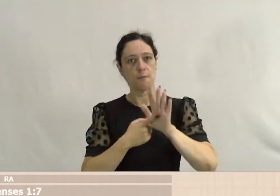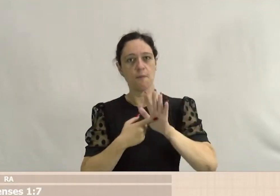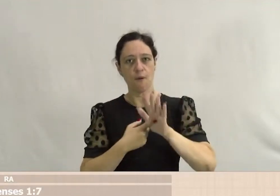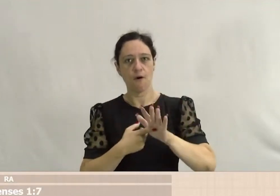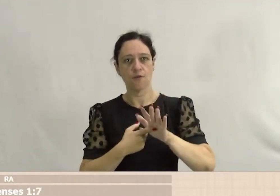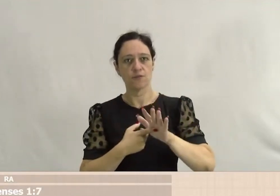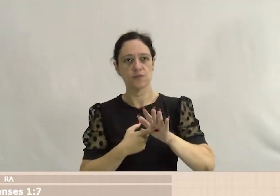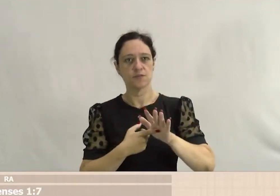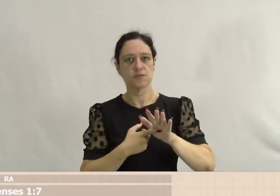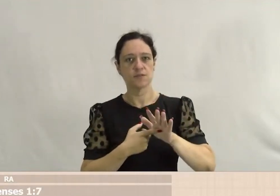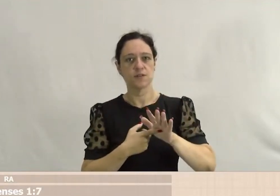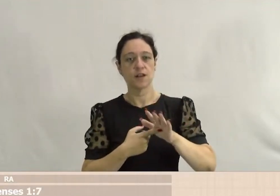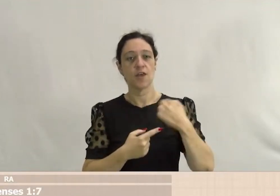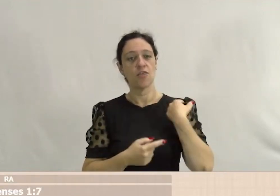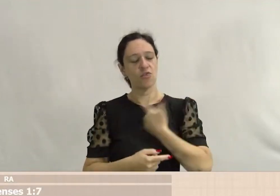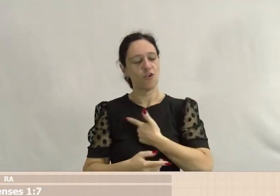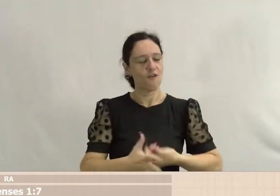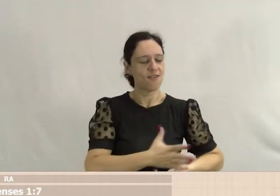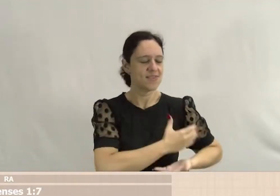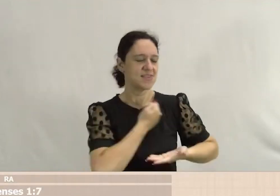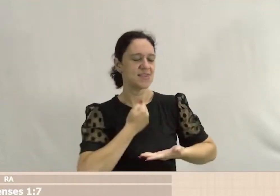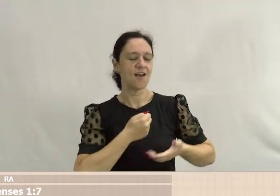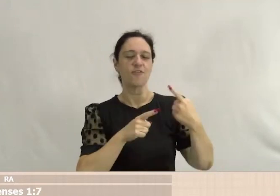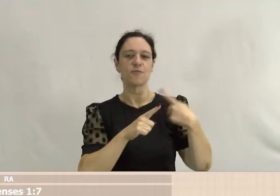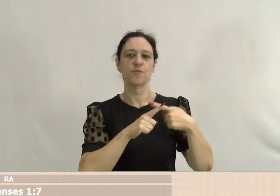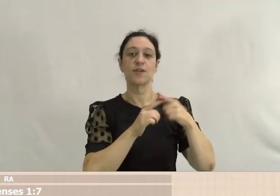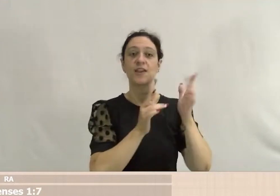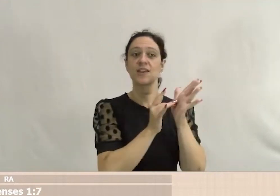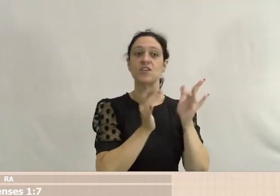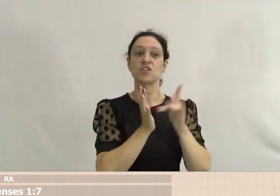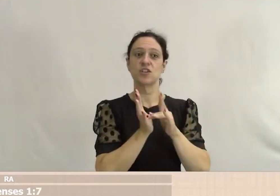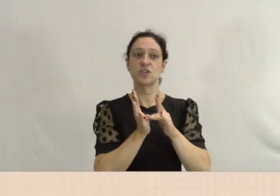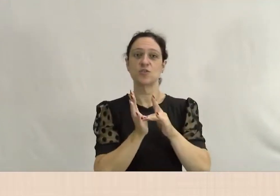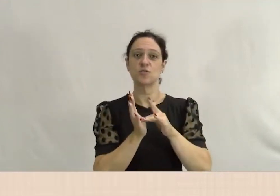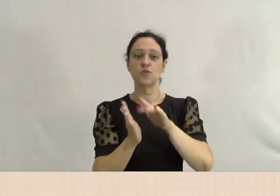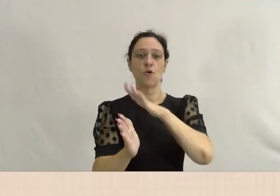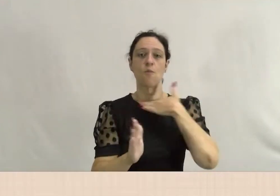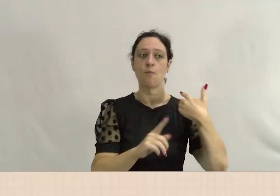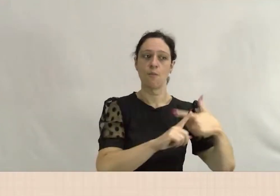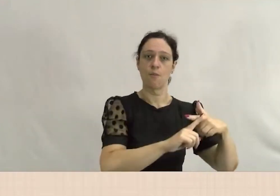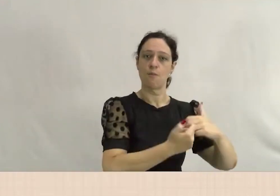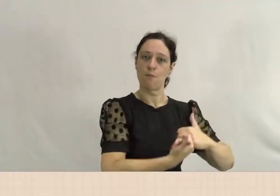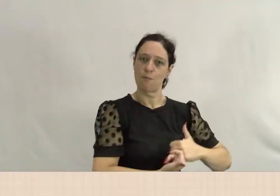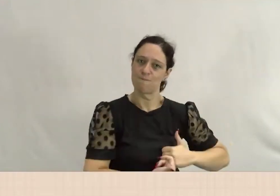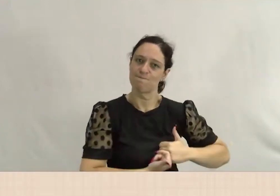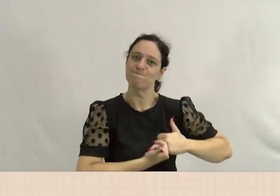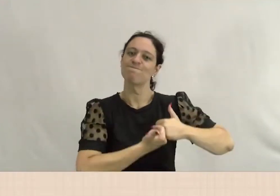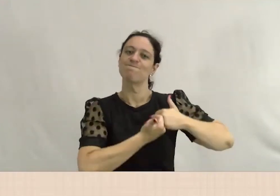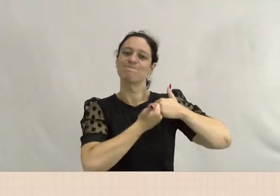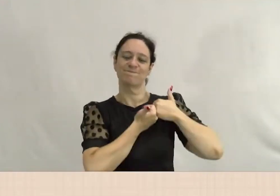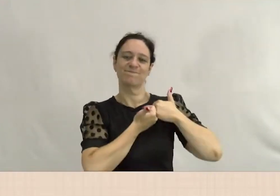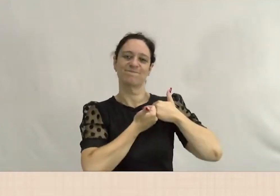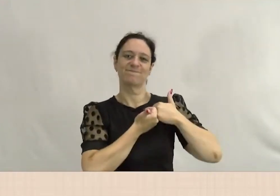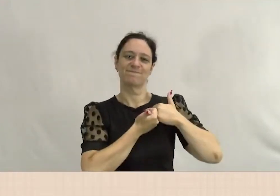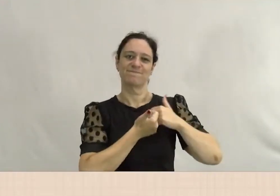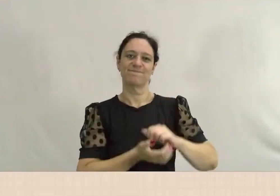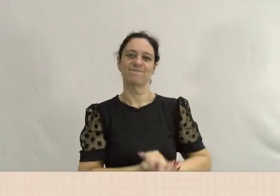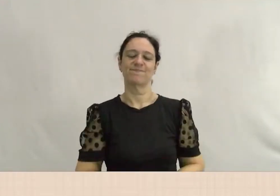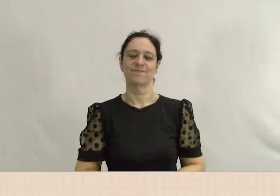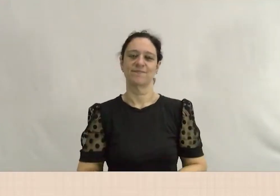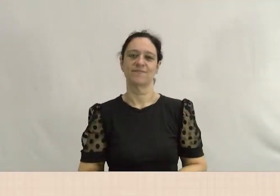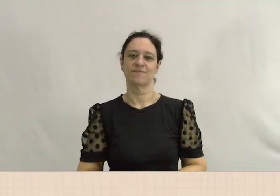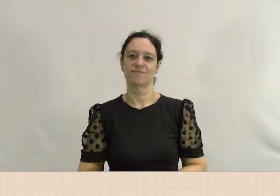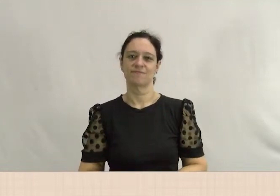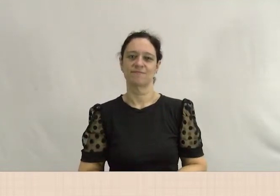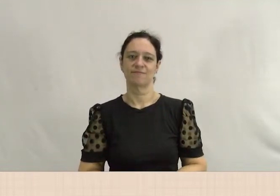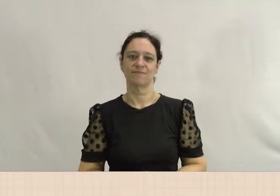pelo seu sangue, a remissão dos pecados, segundo a riqueza da sua graça.